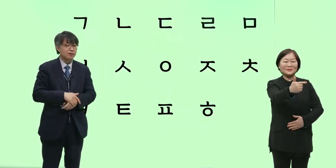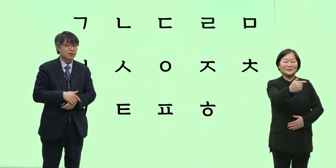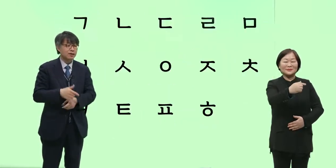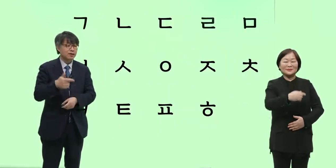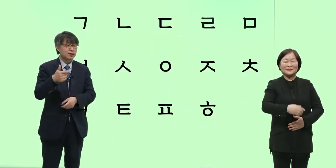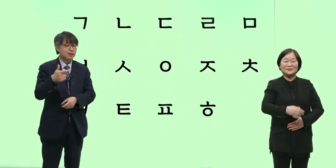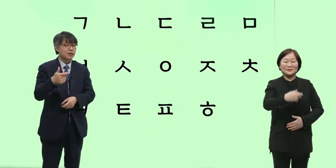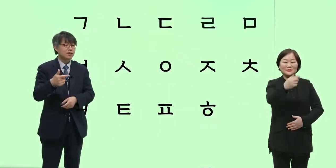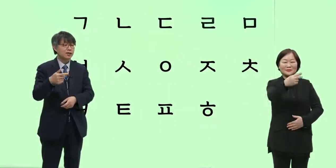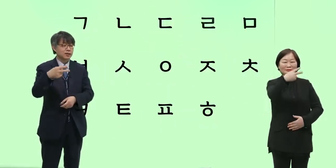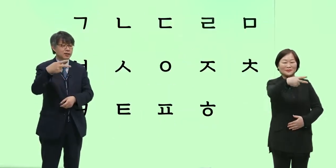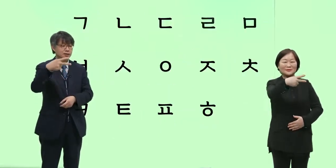니은, 디귿,